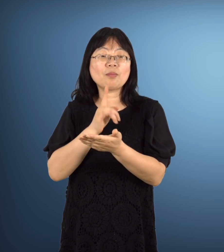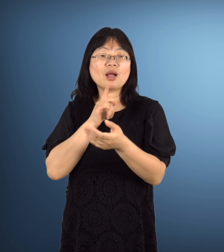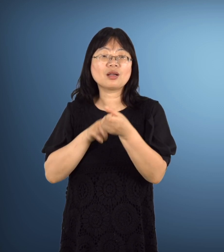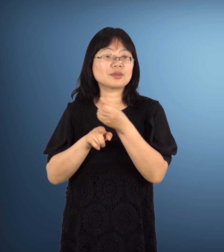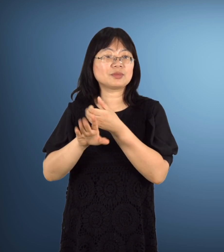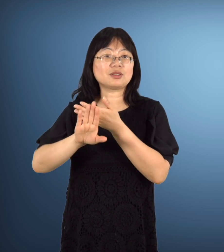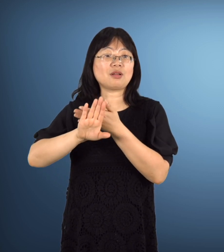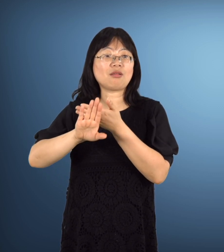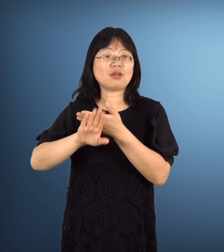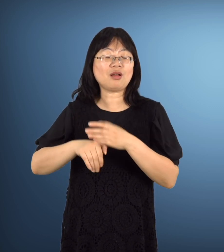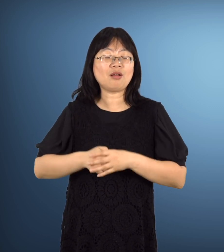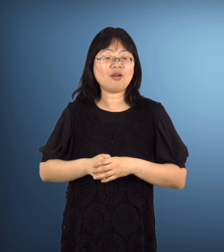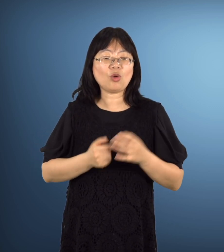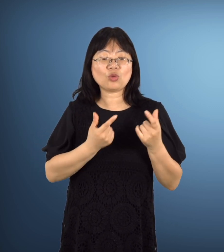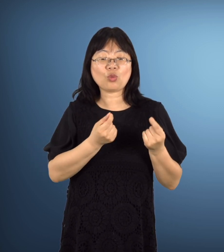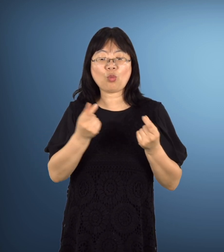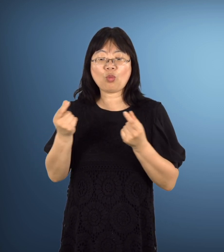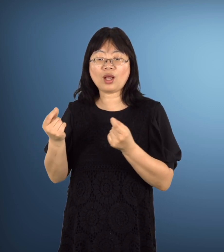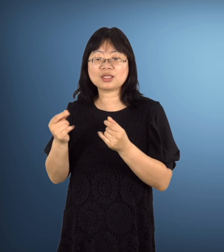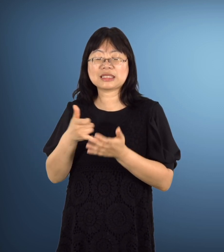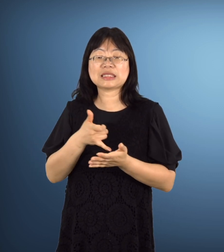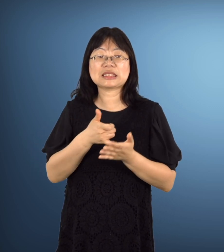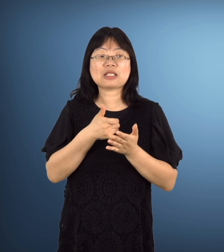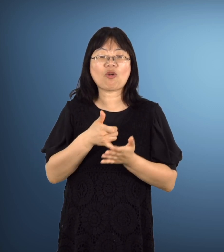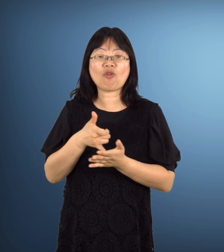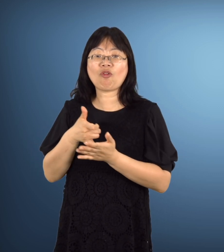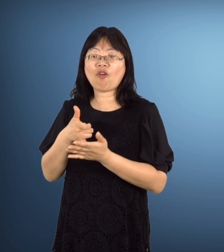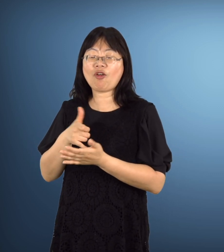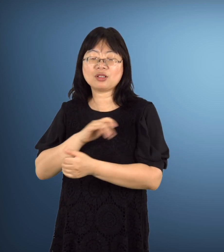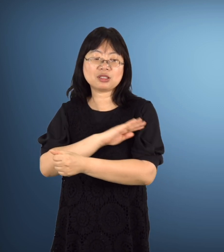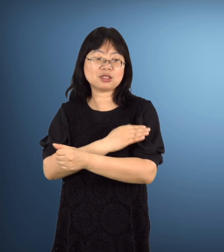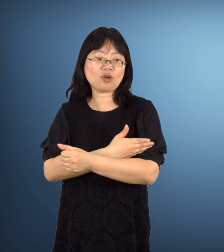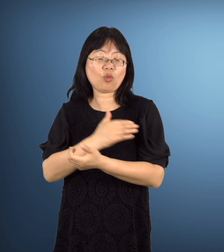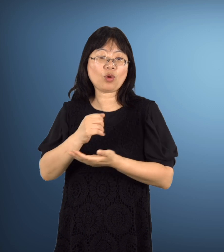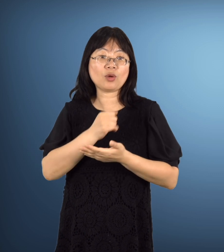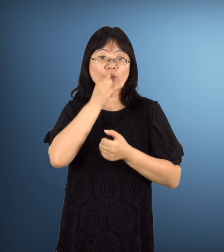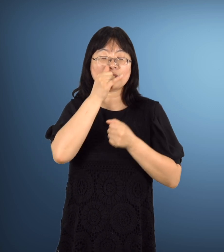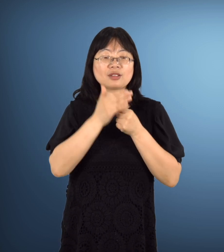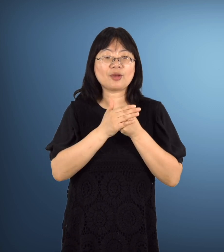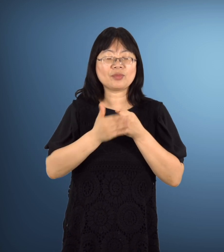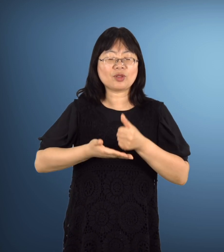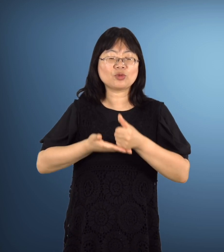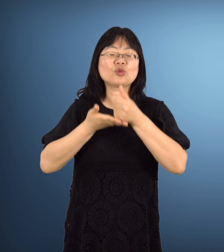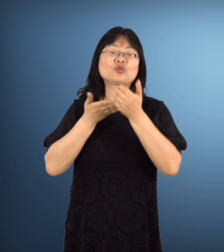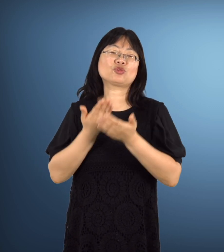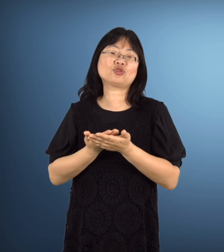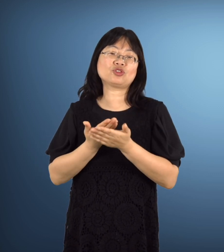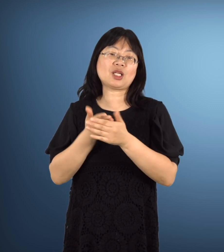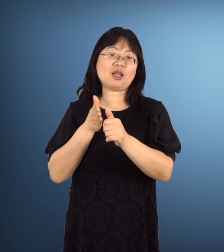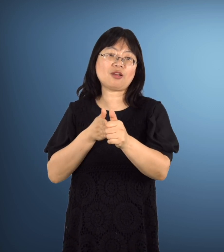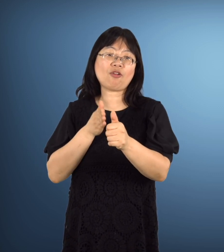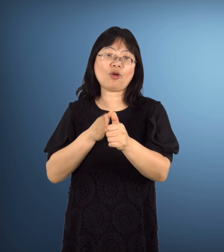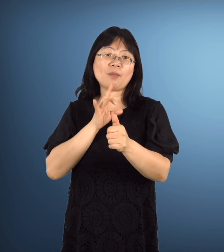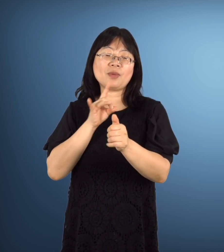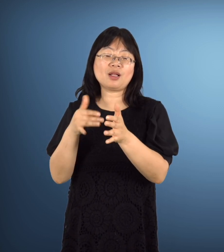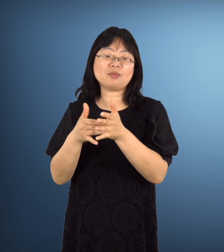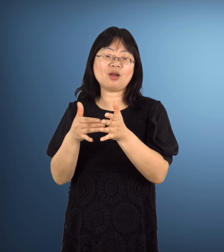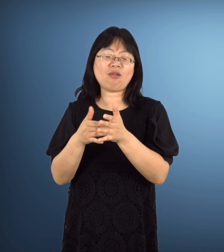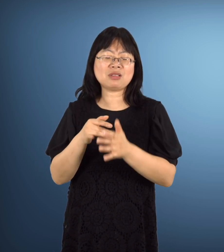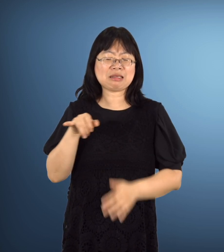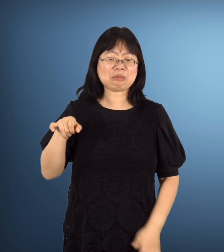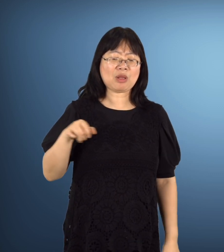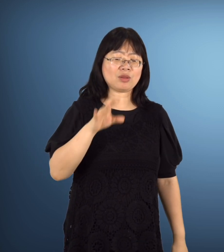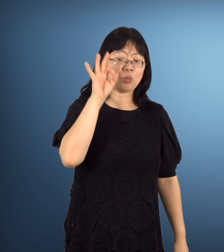아니에요. 똑같은 한 인격과 인권을 가지고 존중해달라는 거지, 버러지